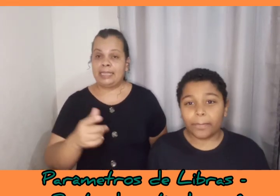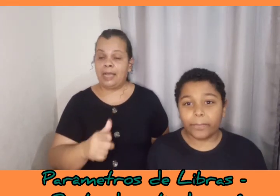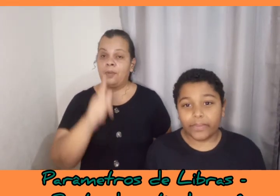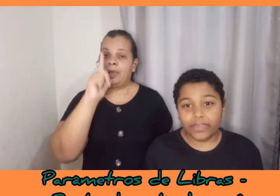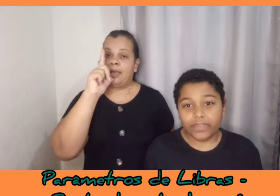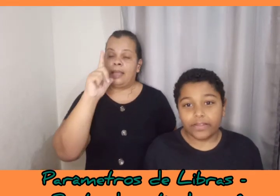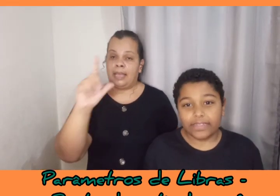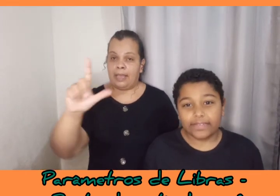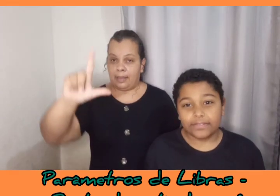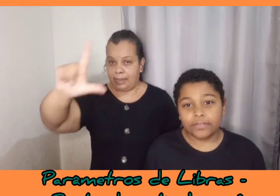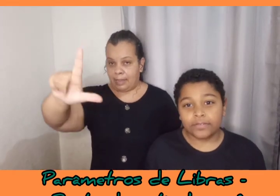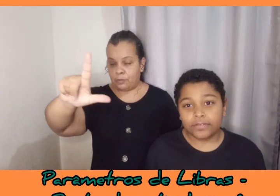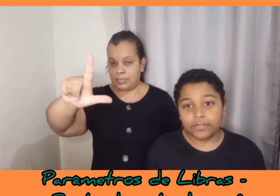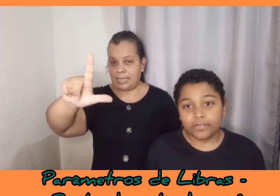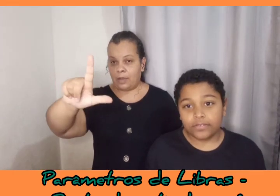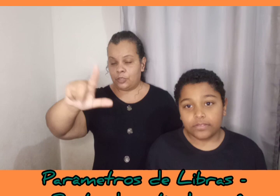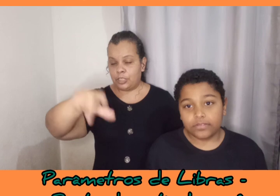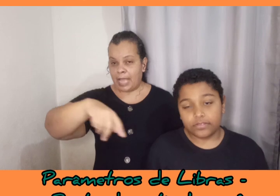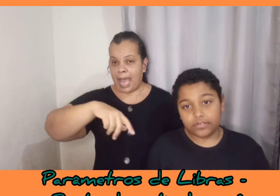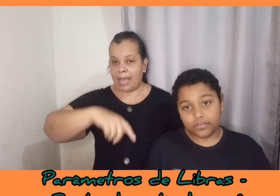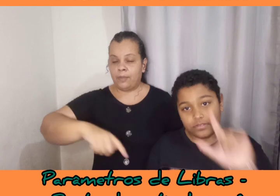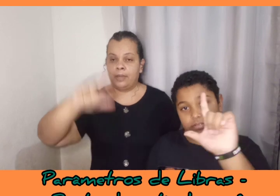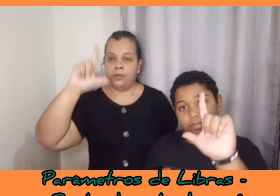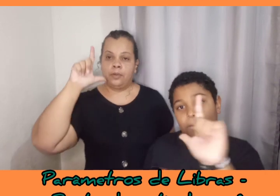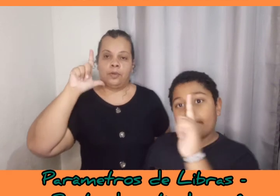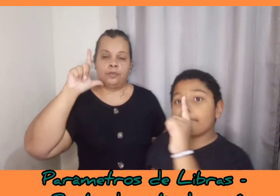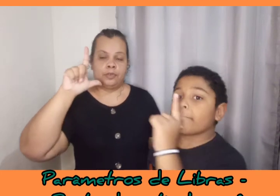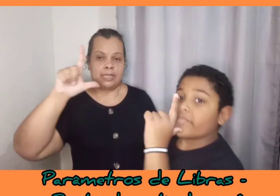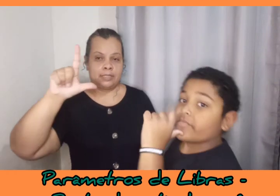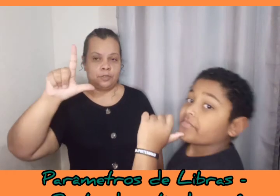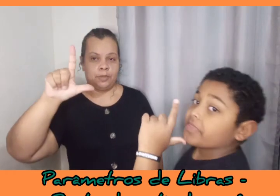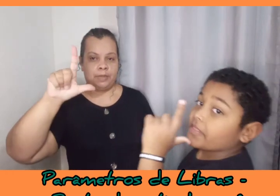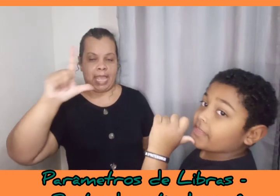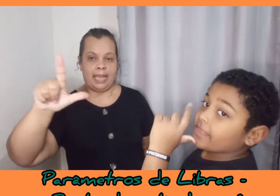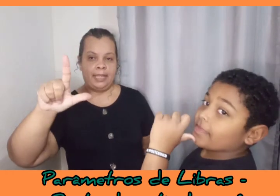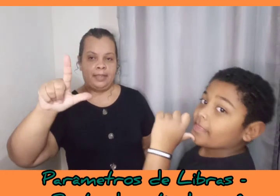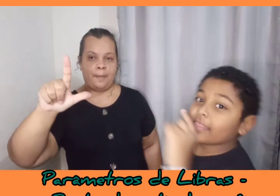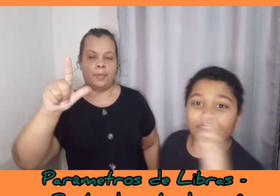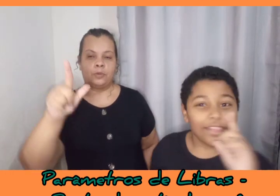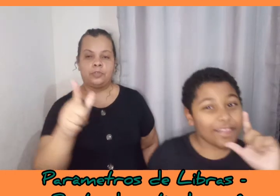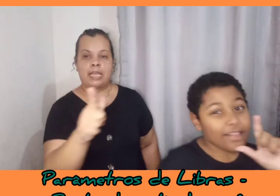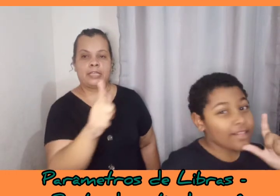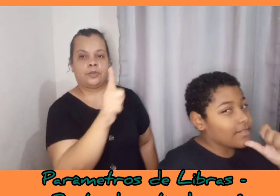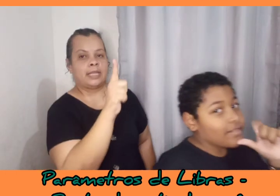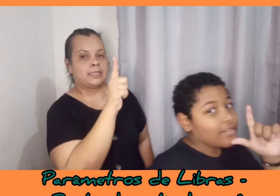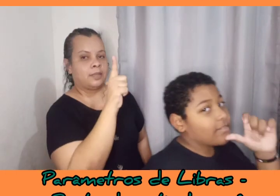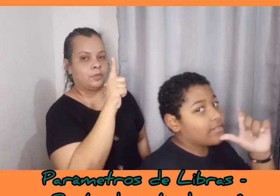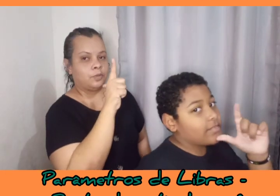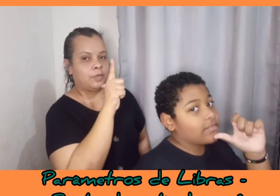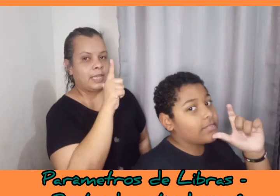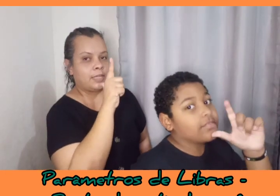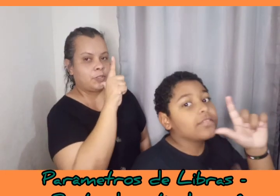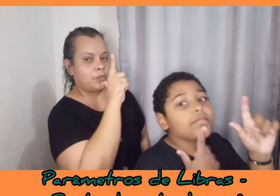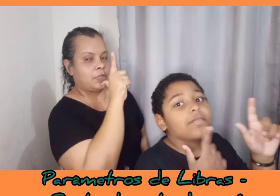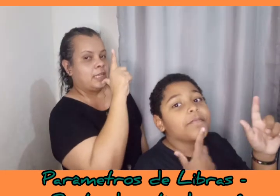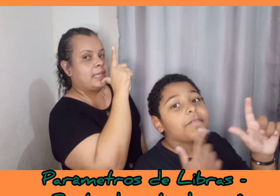Então, o sinal de água, configuração de mão em L, ponto de articulação no queixo,